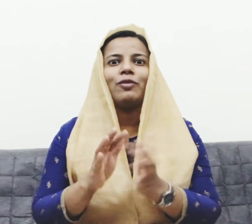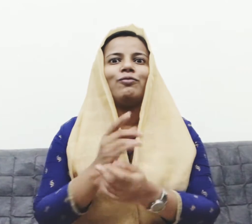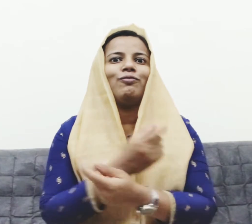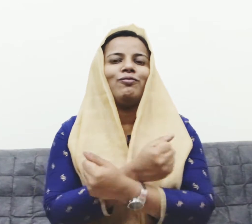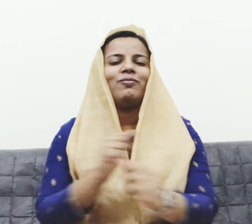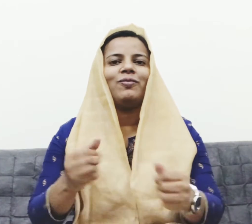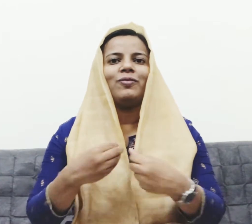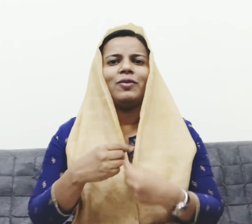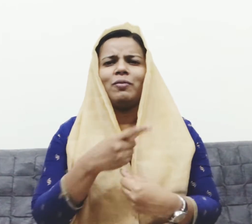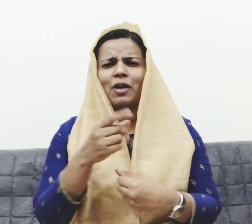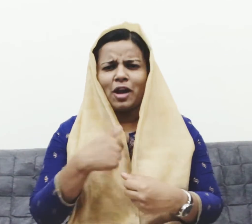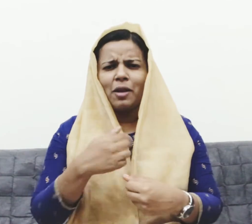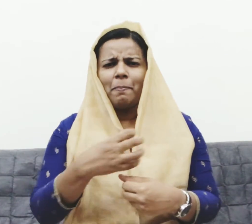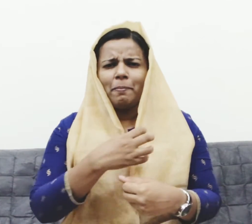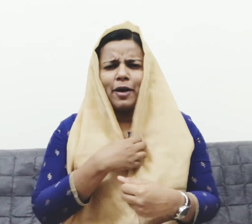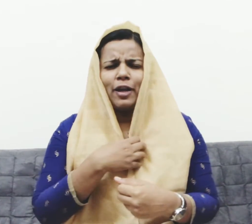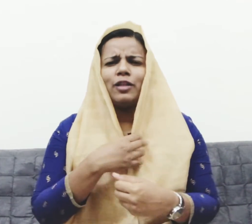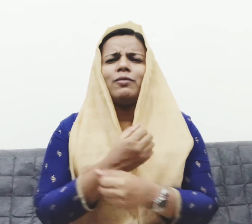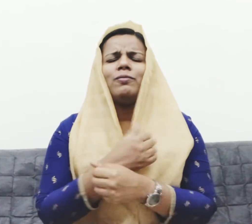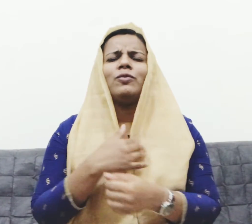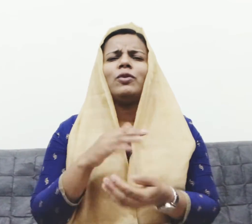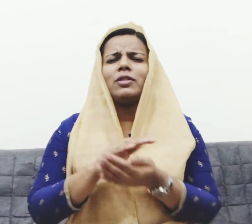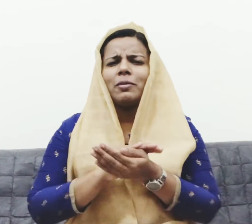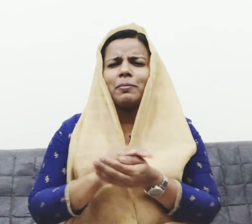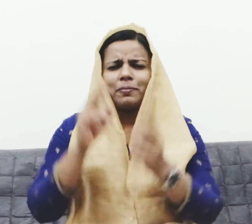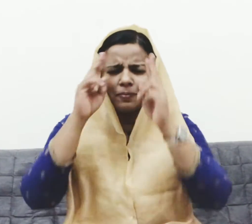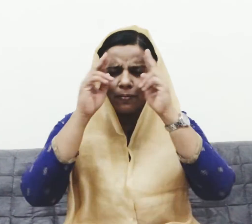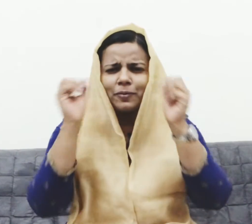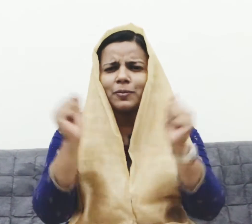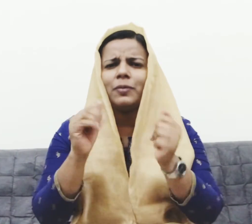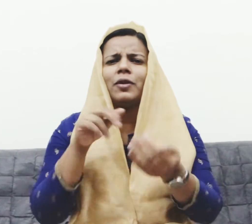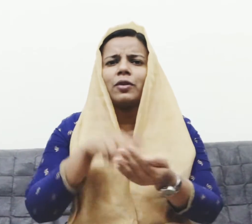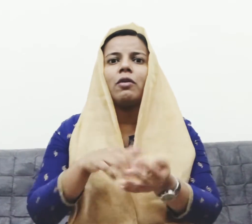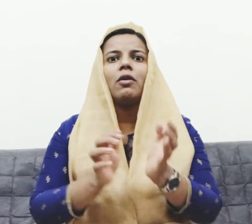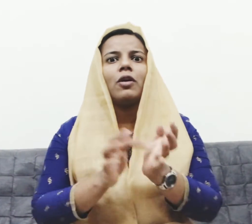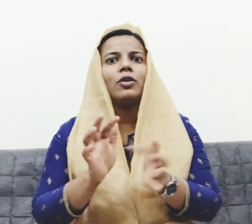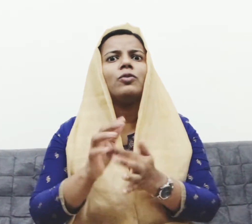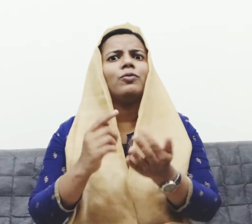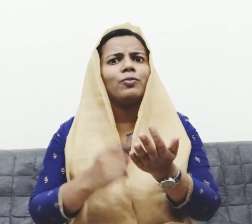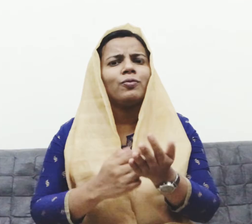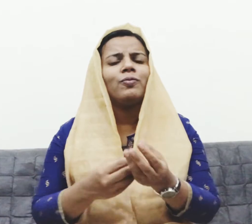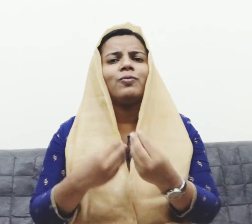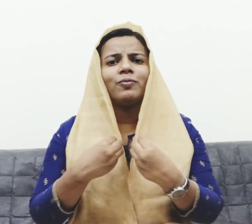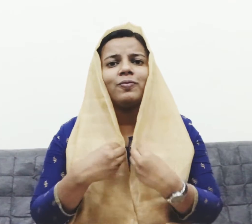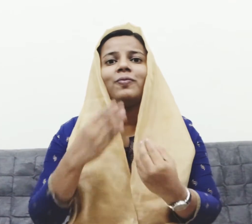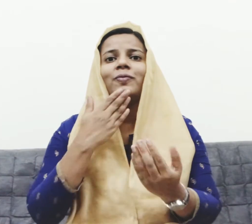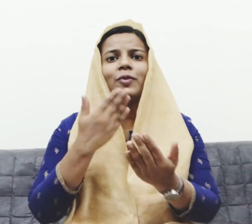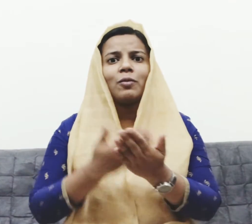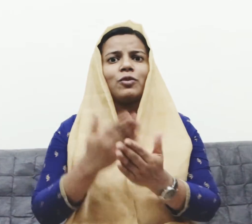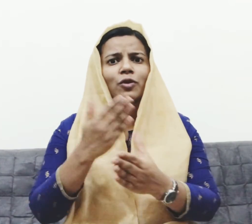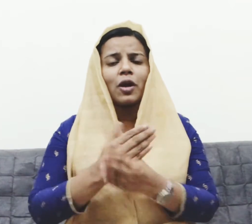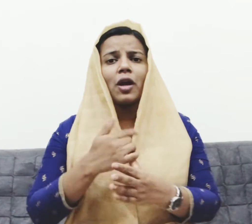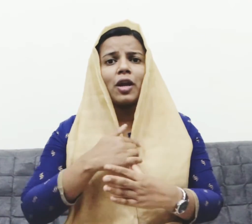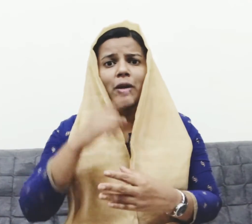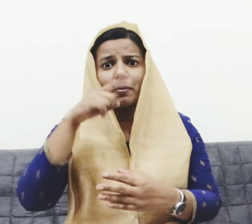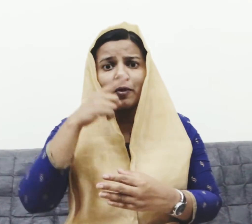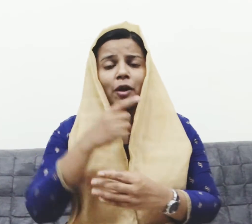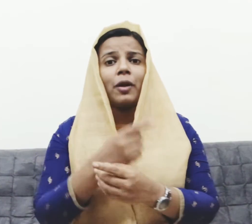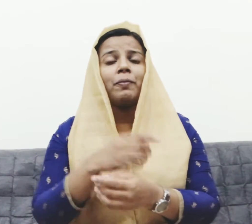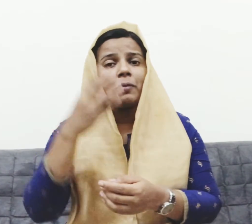മനമേ, നീ വീണ്ടും സ്വസ്ഥമായിരിക്കുക. യഹോവ നിനക്ക് ഉപകാരം ചെയ്തിരിക്കുന്നു. നീ കർത്താവിൻ്റെ പ്രാണനെ മരണത്തിൽ നിന്നും, എൻ്റെ